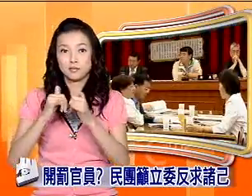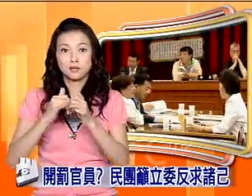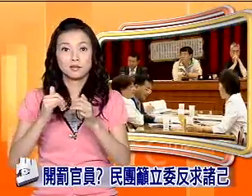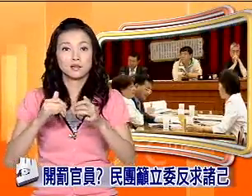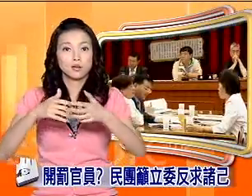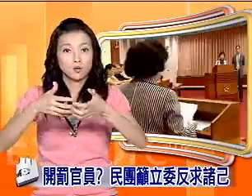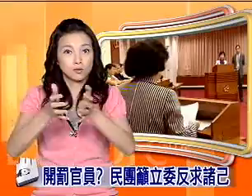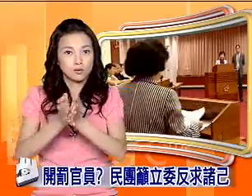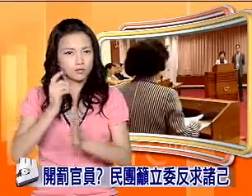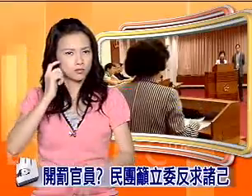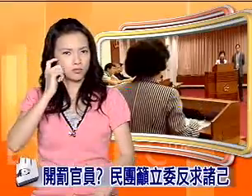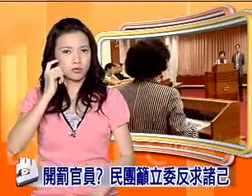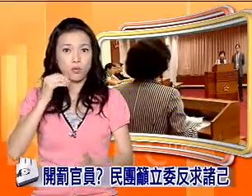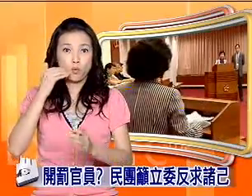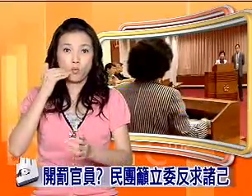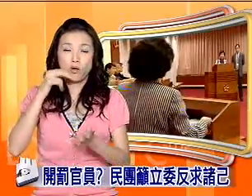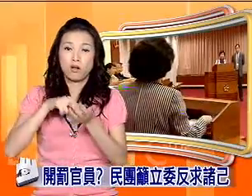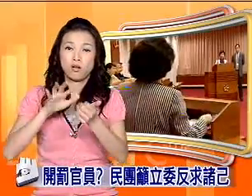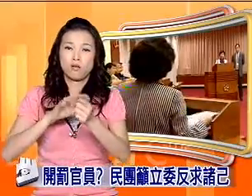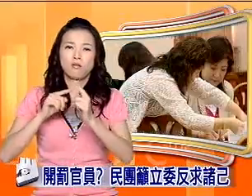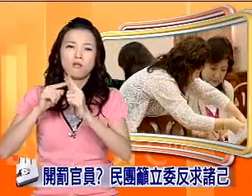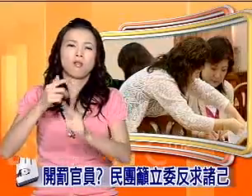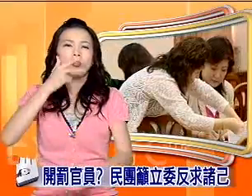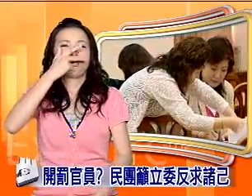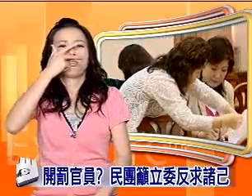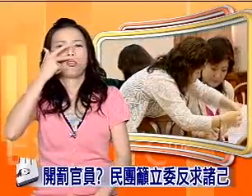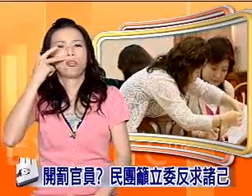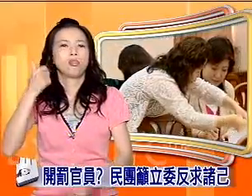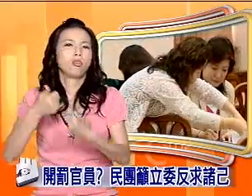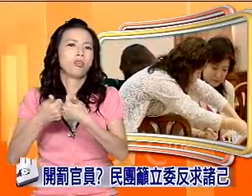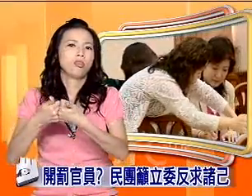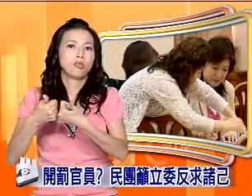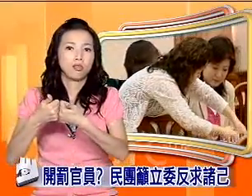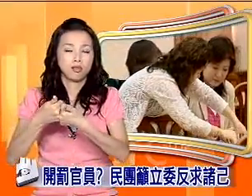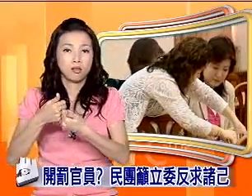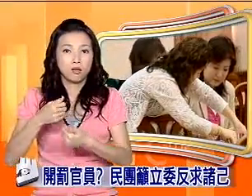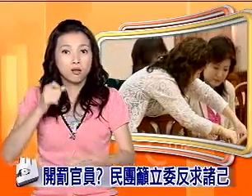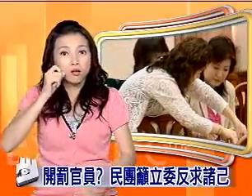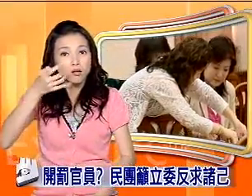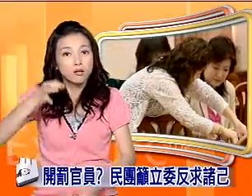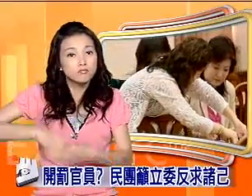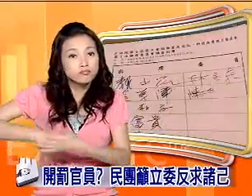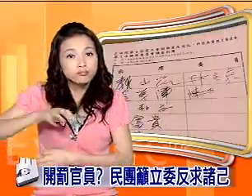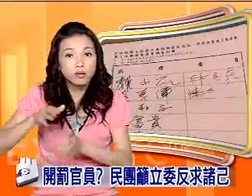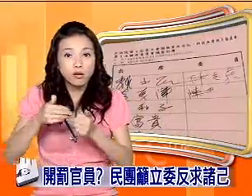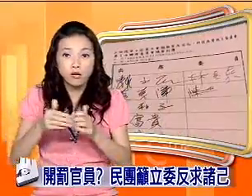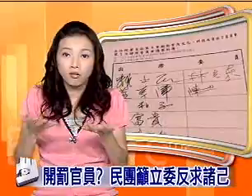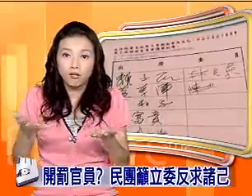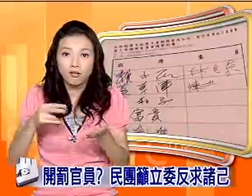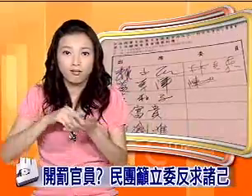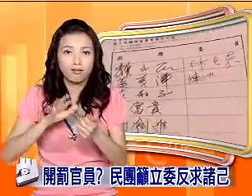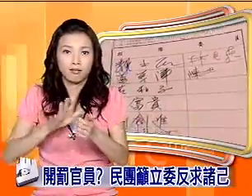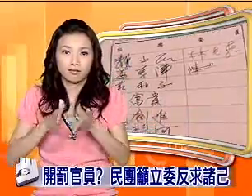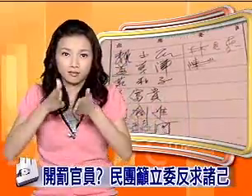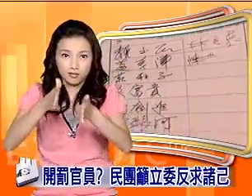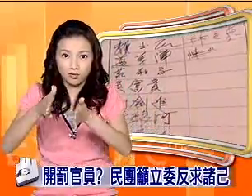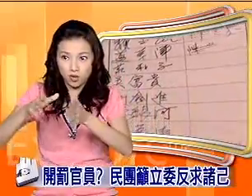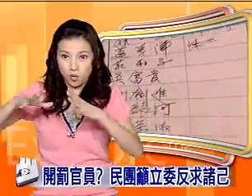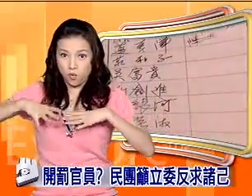问，立委如果不出席会议，是不是能够把他们自己的薪水给捐出来呢？希望立委们在要求官